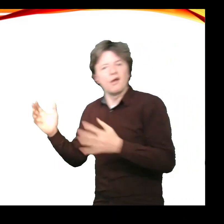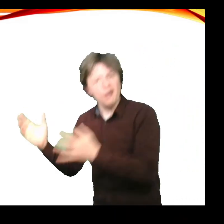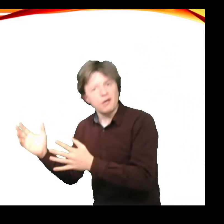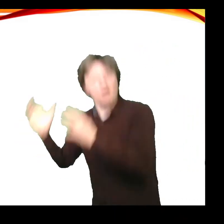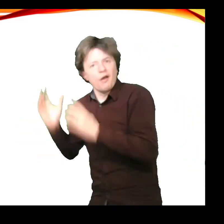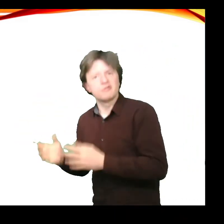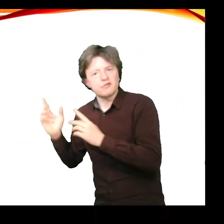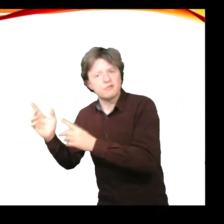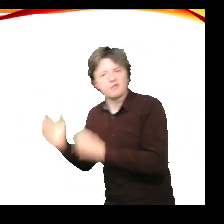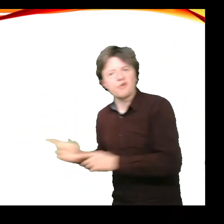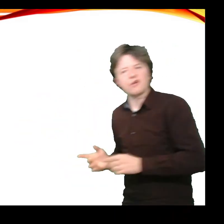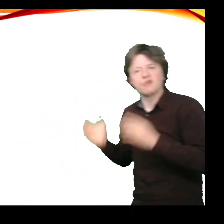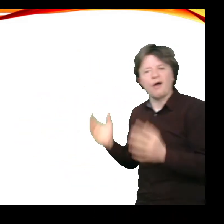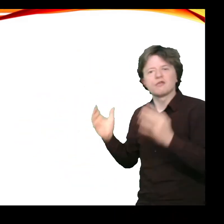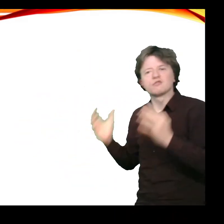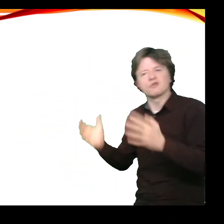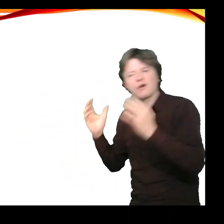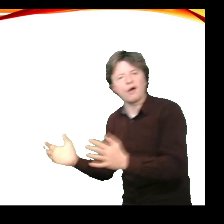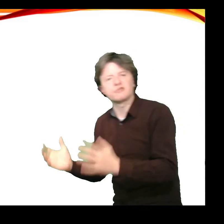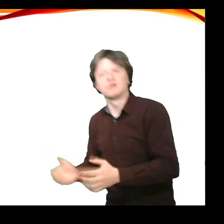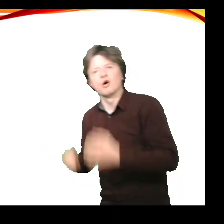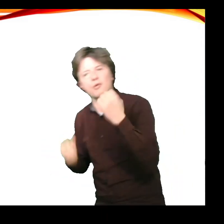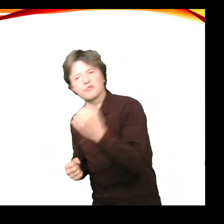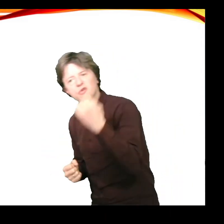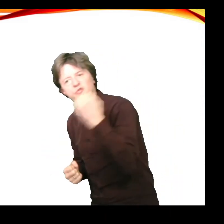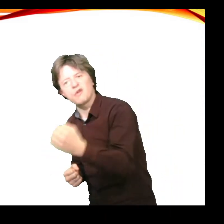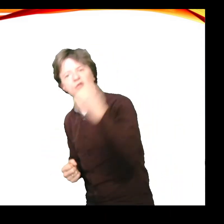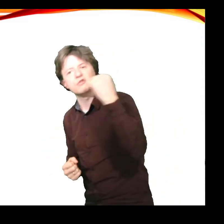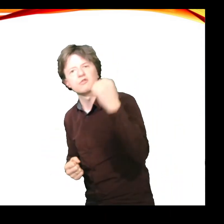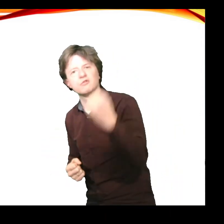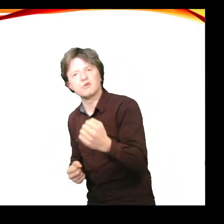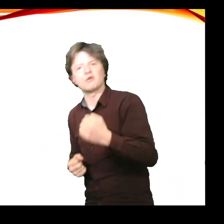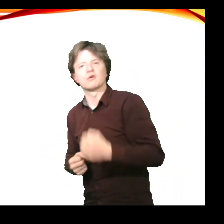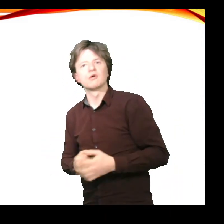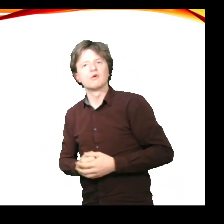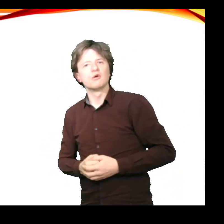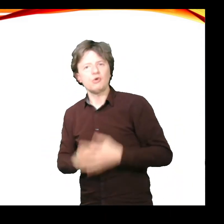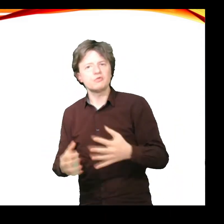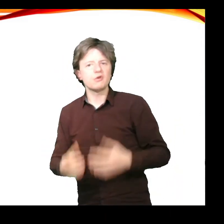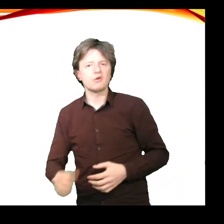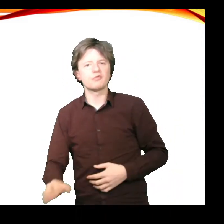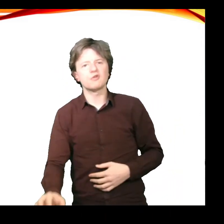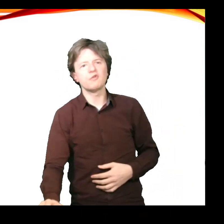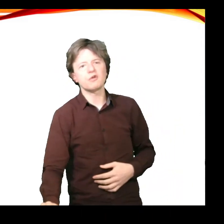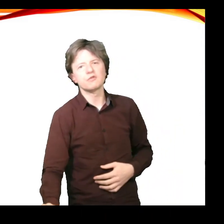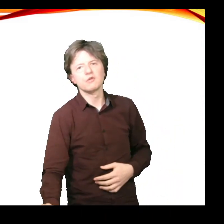En hij zette zijn volgers aan tot actie om voor de wereld te zorgen. Goed zorgen voor deze wereld.